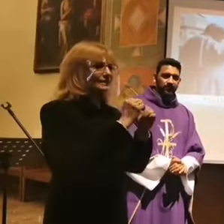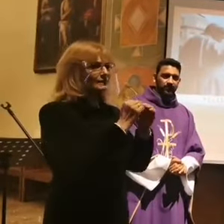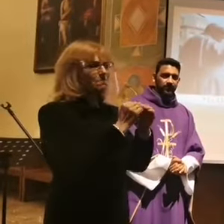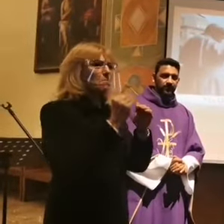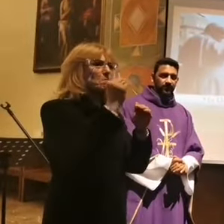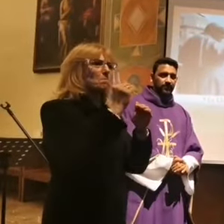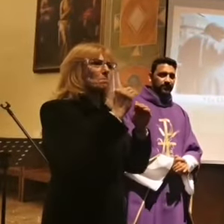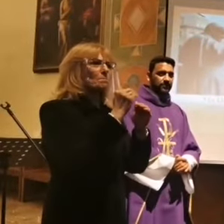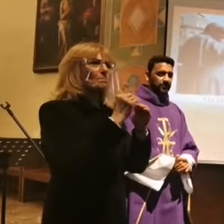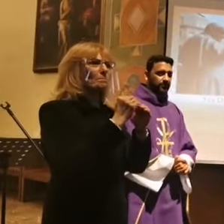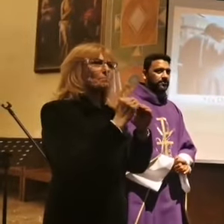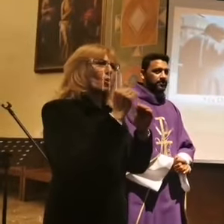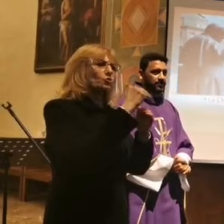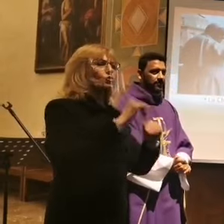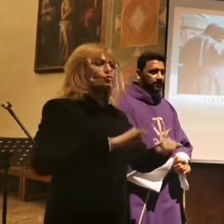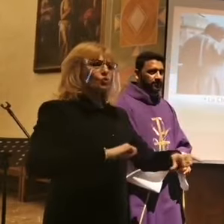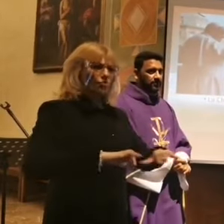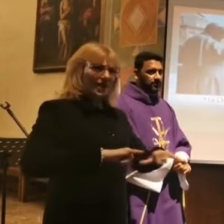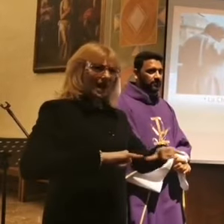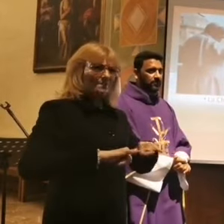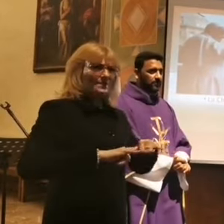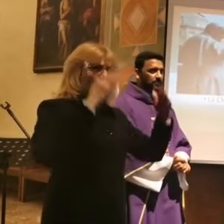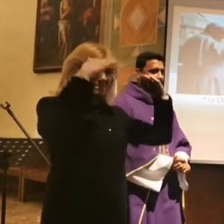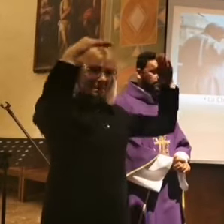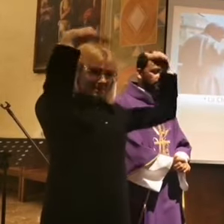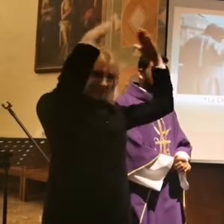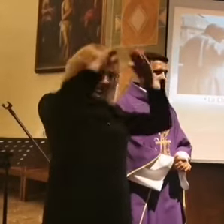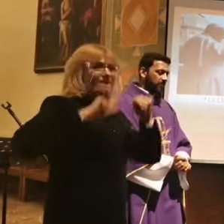zwierzchnictwem papieża, obecnie papieża Franciszka.